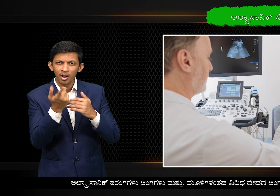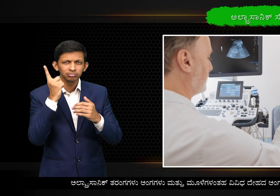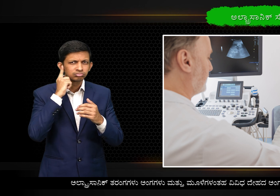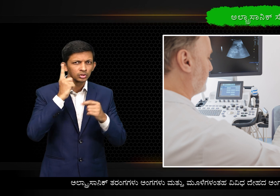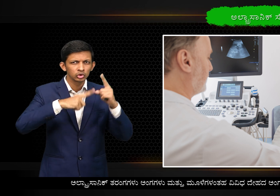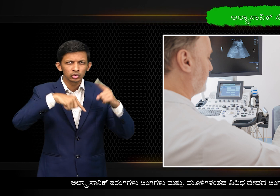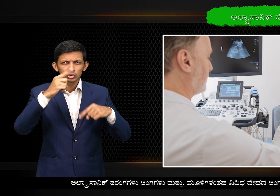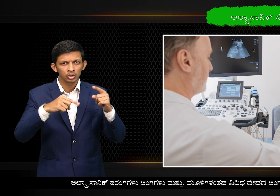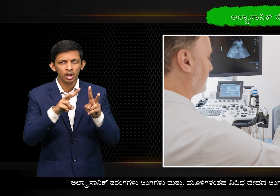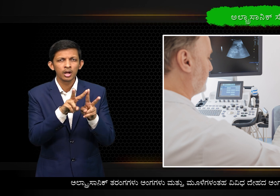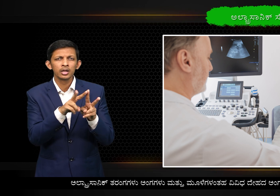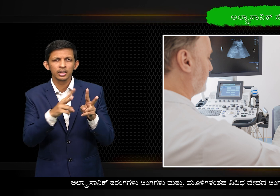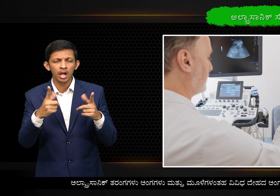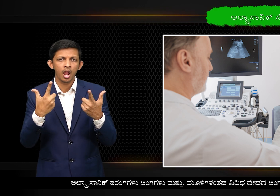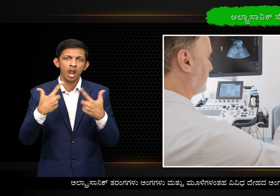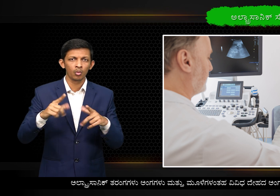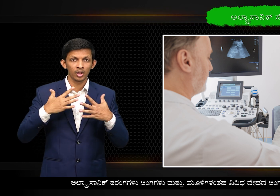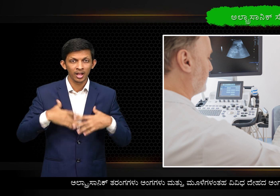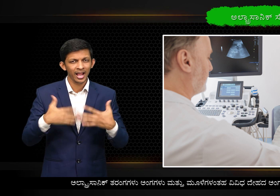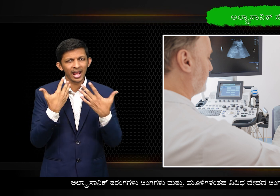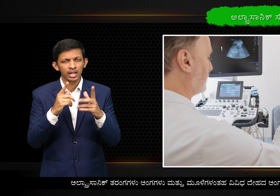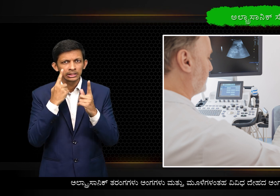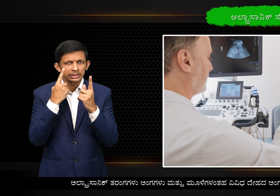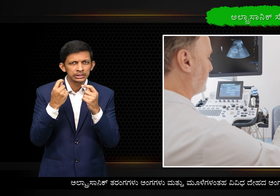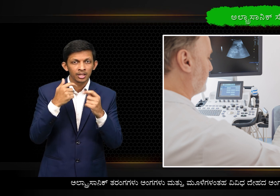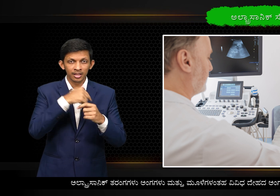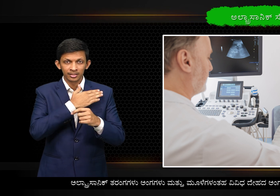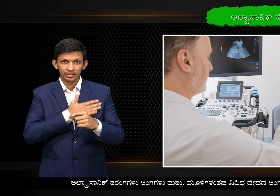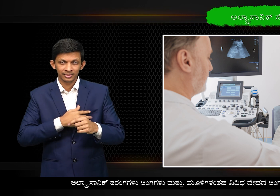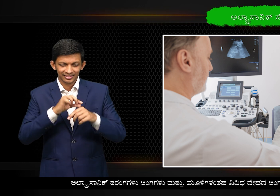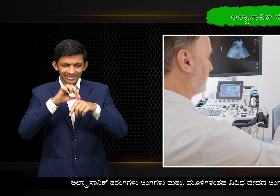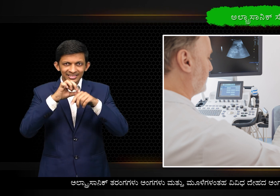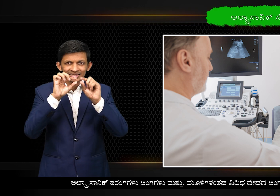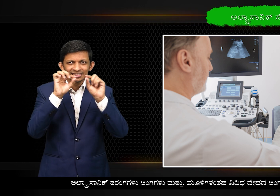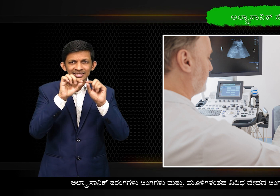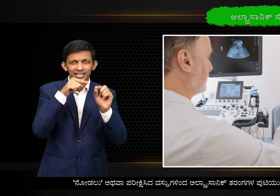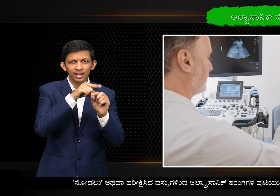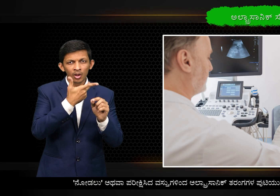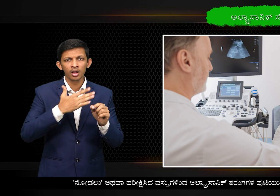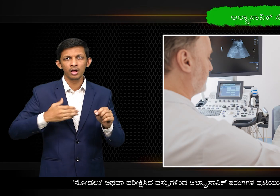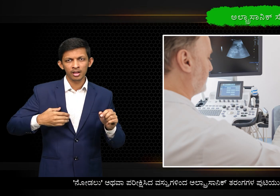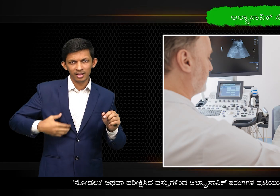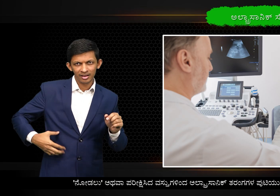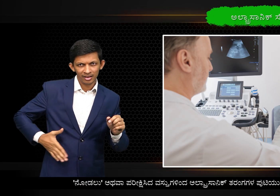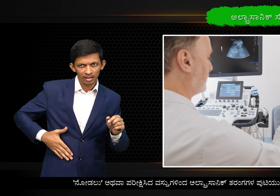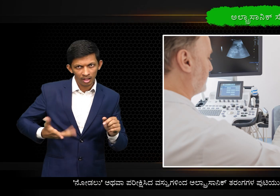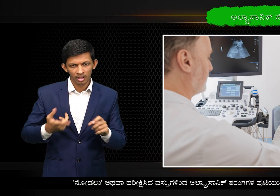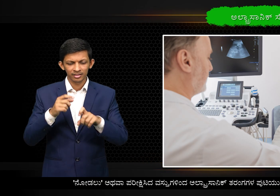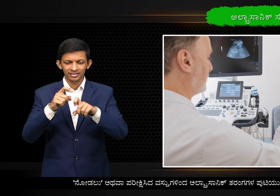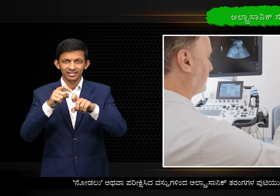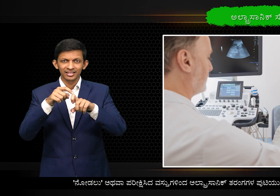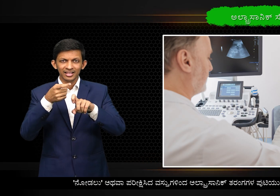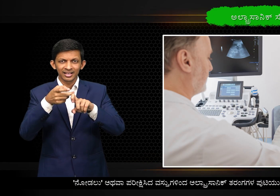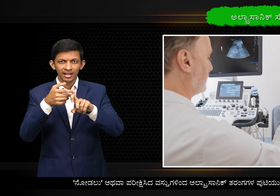ಅಲ್ಟ್ರಾಸಾನಿಕ್ ತರಂಗಗಳು ಅಂಗಗಳು ಮತ್ತು ಮೂಳೆಗಳಂತಹ ವಿವಿಧ ದೇಹದ ಅಂಗಾಂಶಗಳನ್ನು ನೋಡಲು ಅಥವಾ